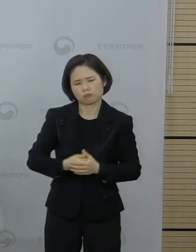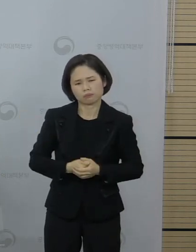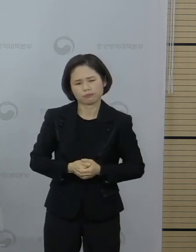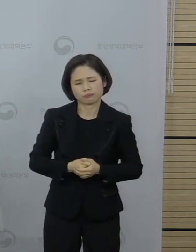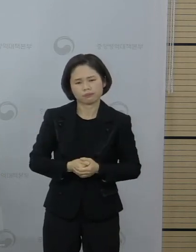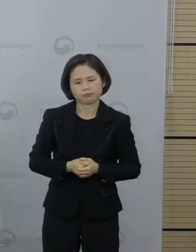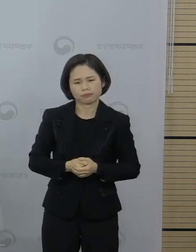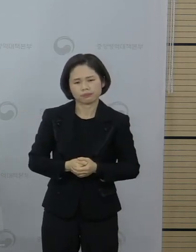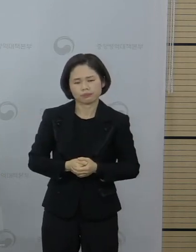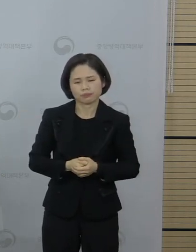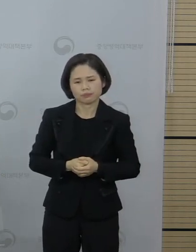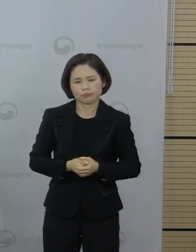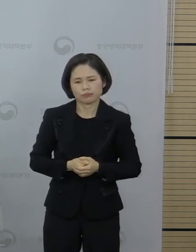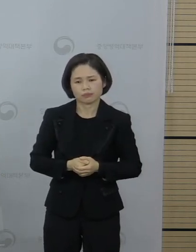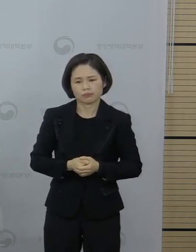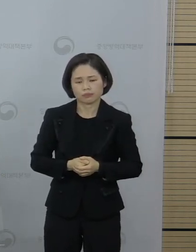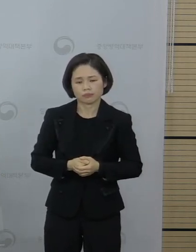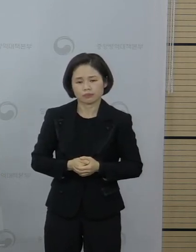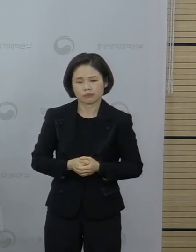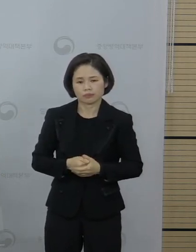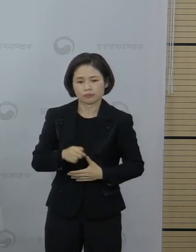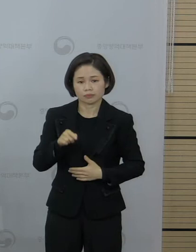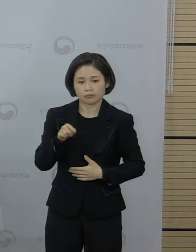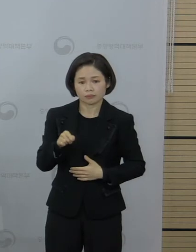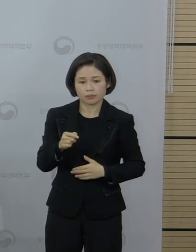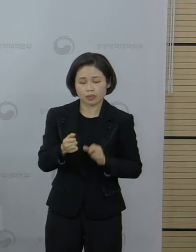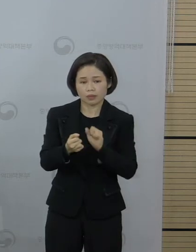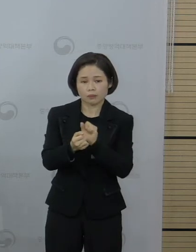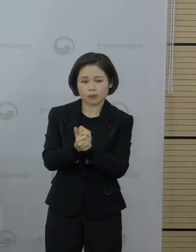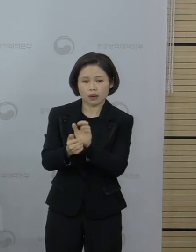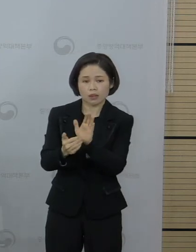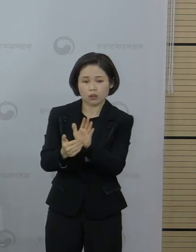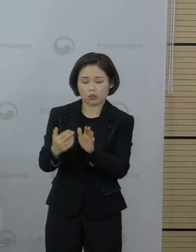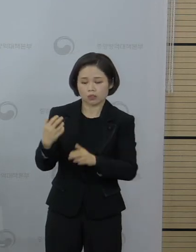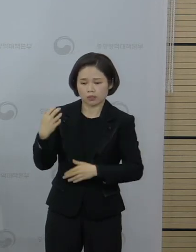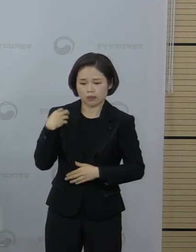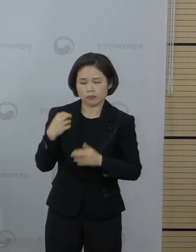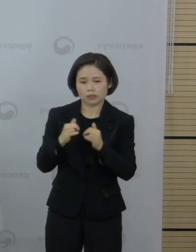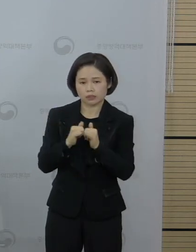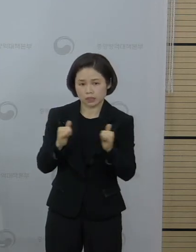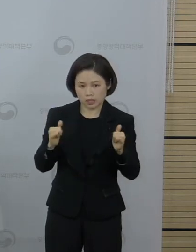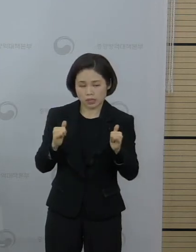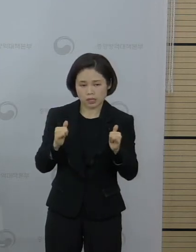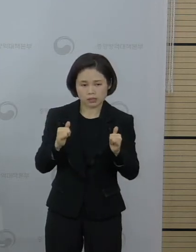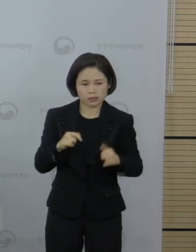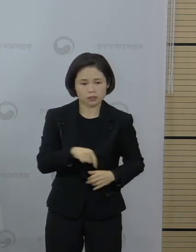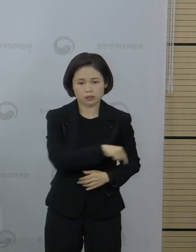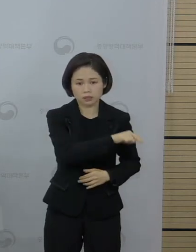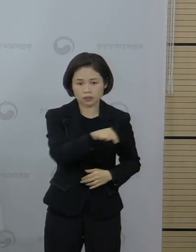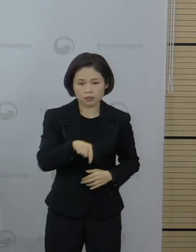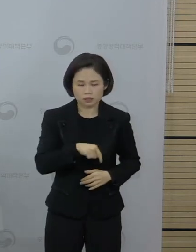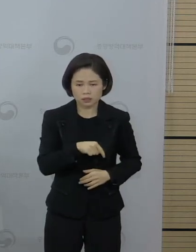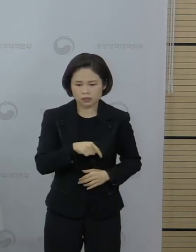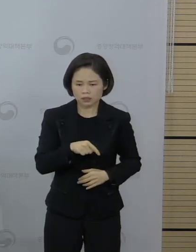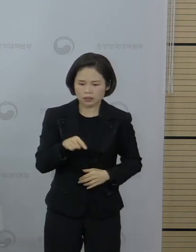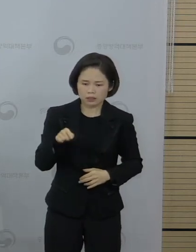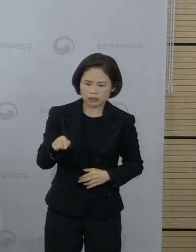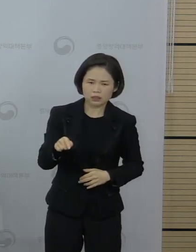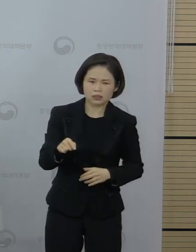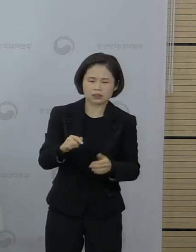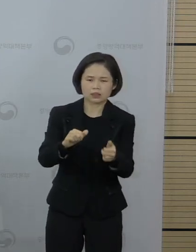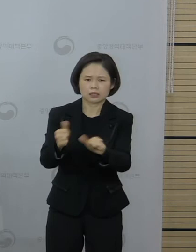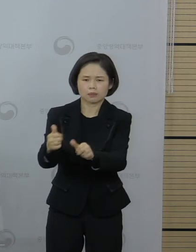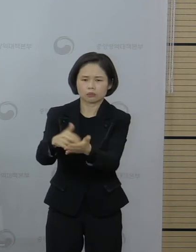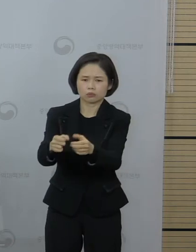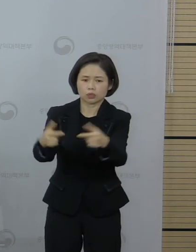이와 관련해서는 방역을 담당하고 있는 저희 방역 책임자들은 깊이 송구스러운